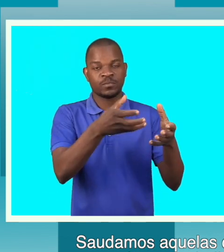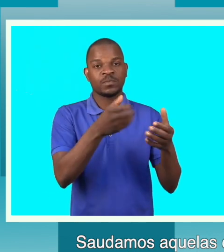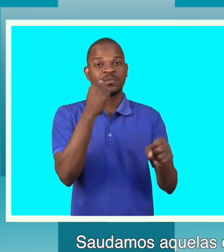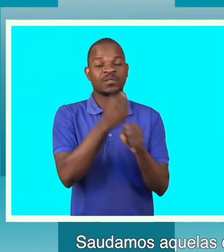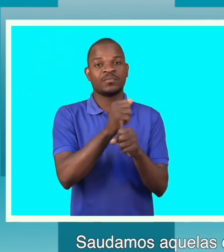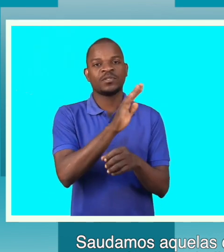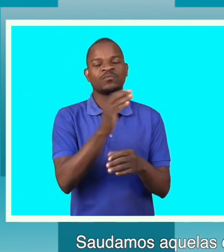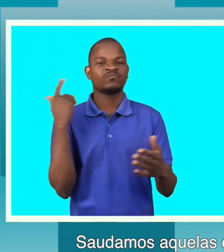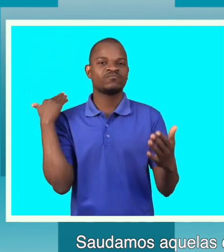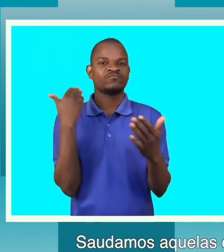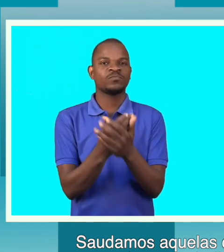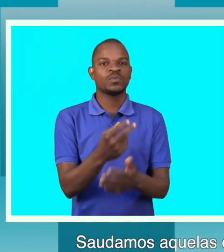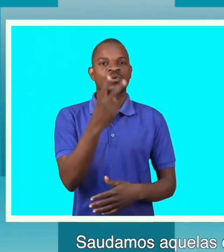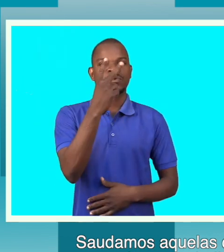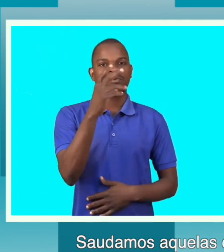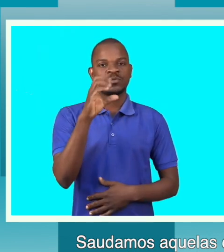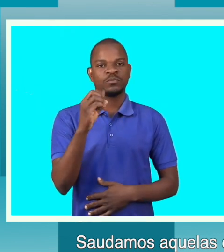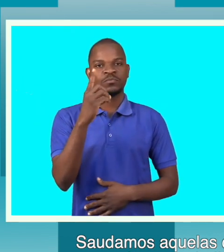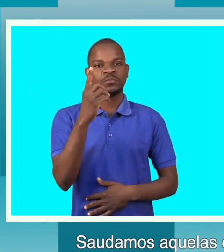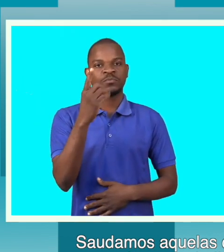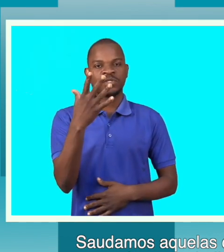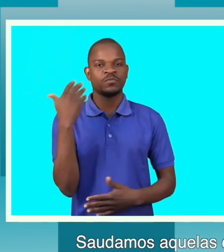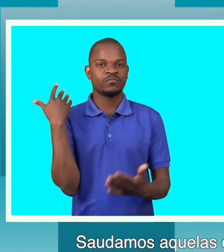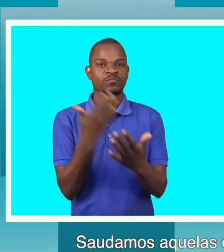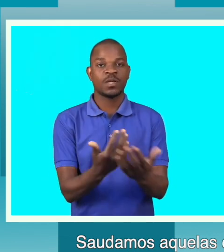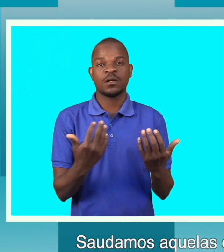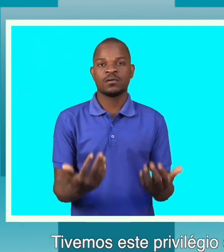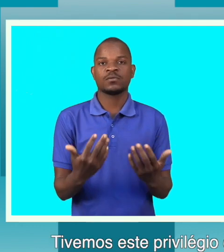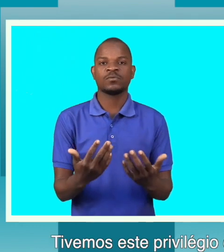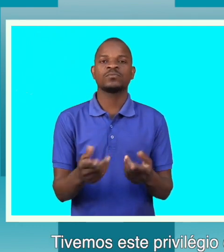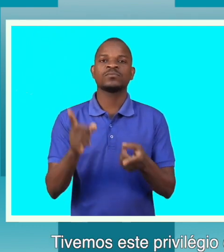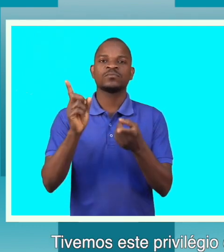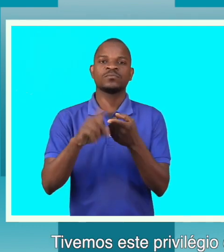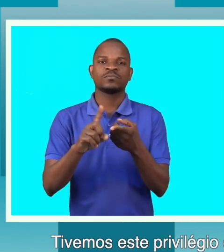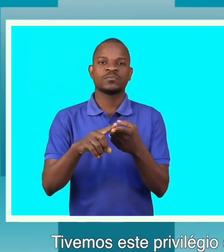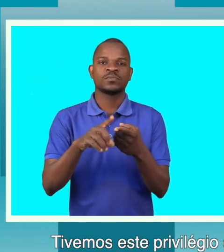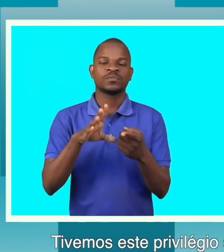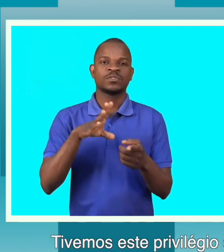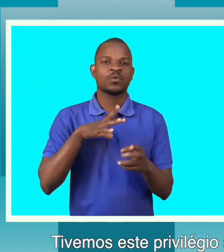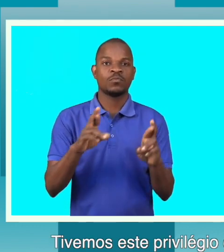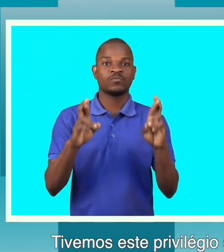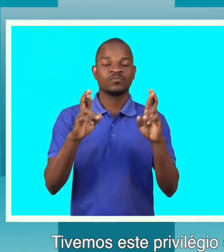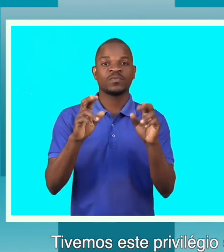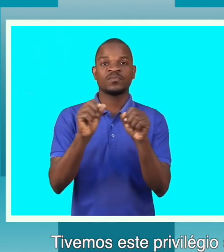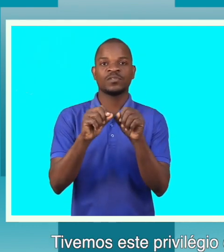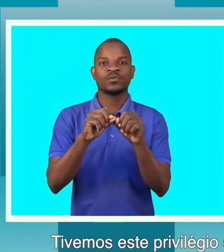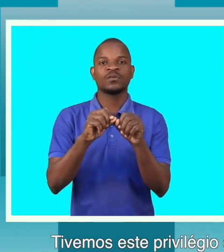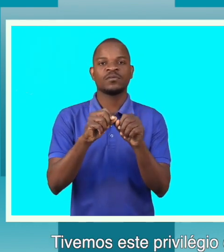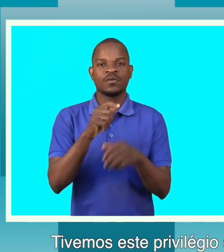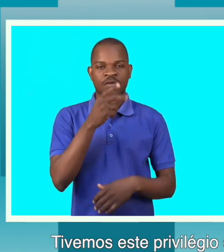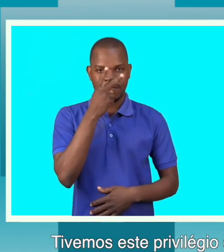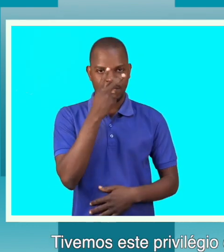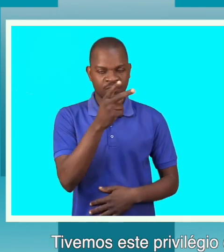2015 até esta parte de 2019. Portanto, tivemos este privilégio de poder